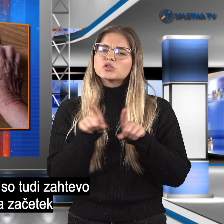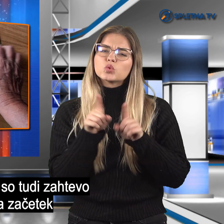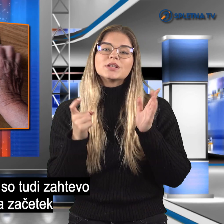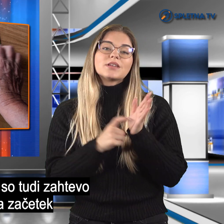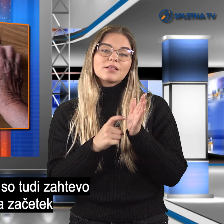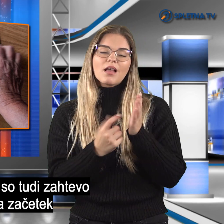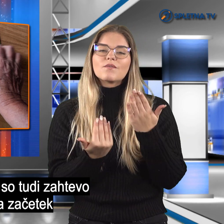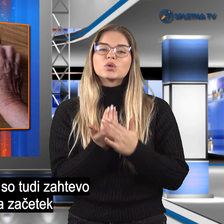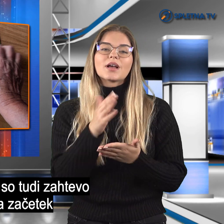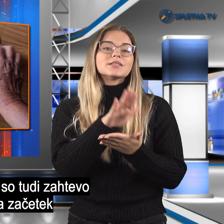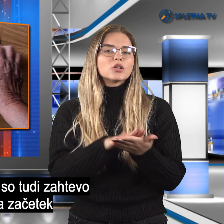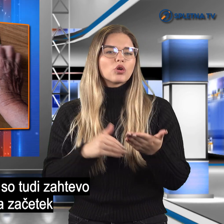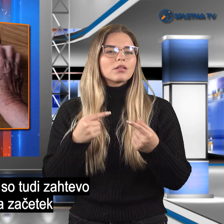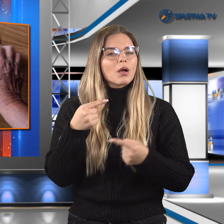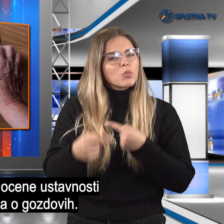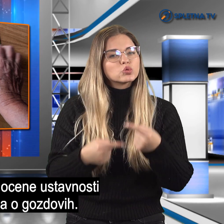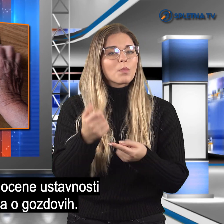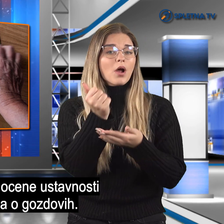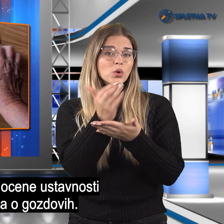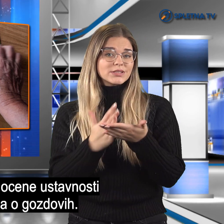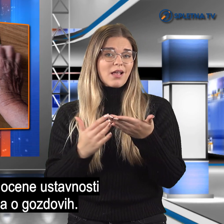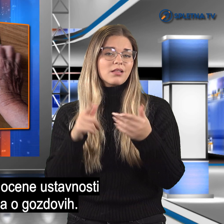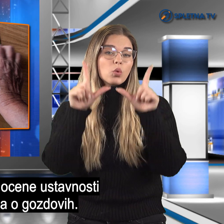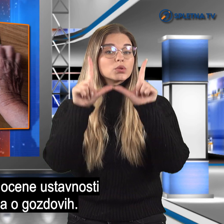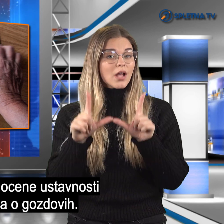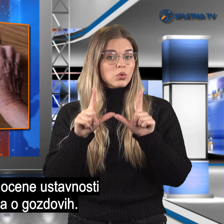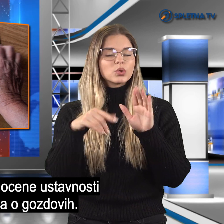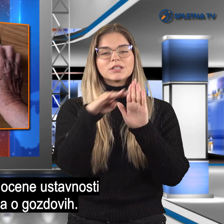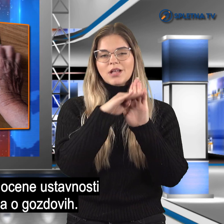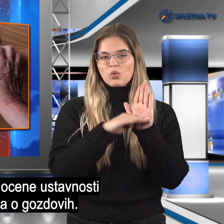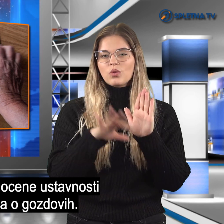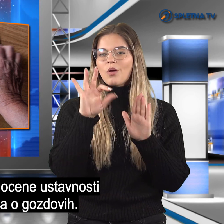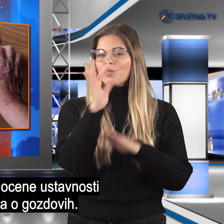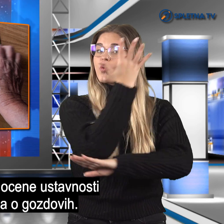Sprejeli so tudi zahtevo za začetek postopka ocene ustavnosti zakona o gozdovih.